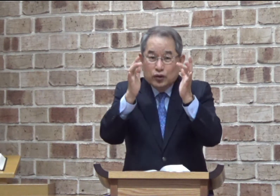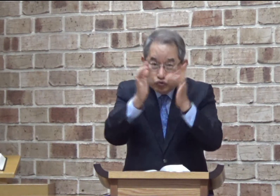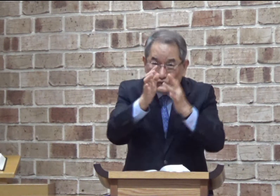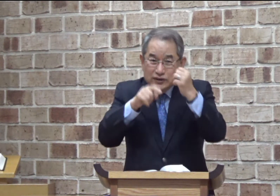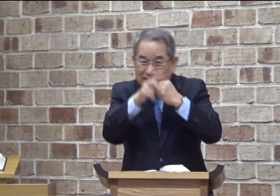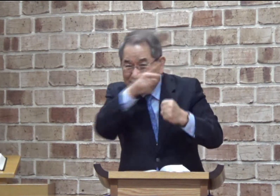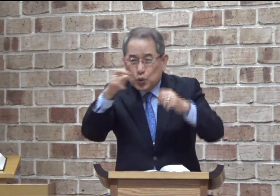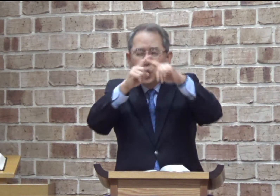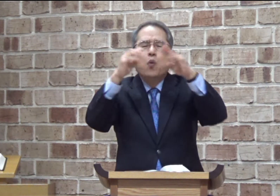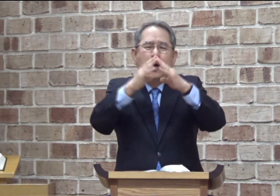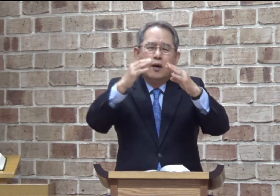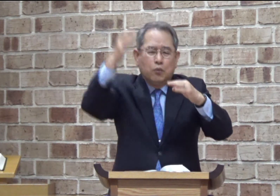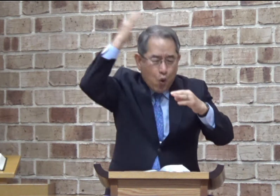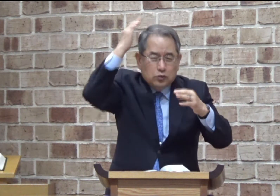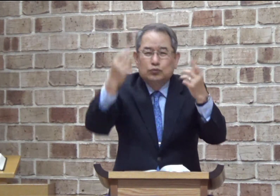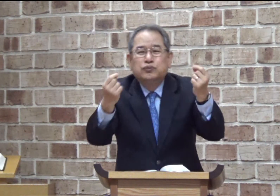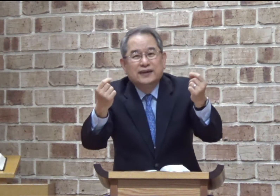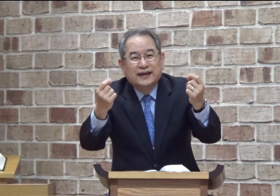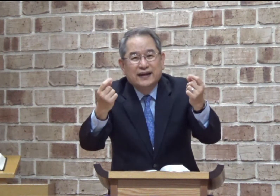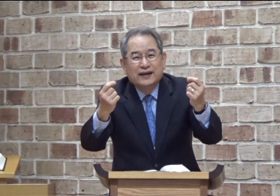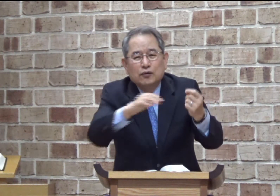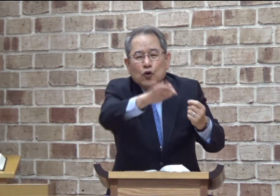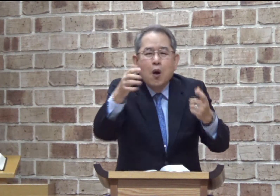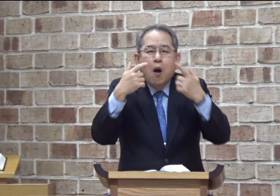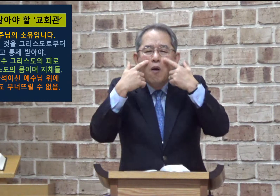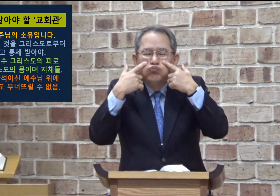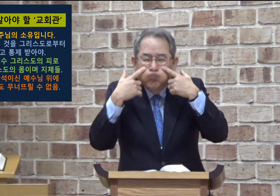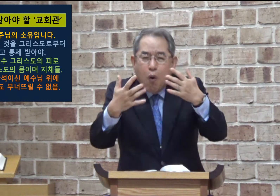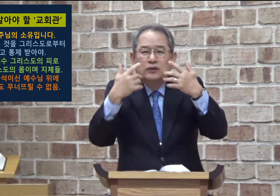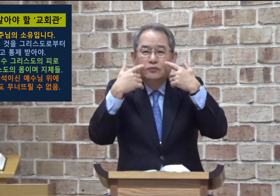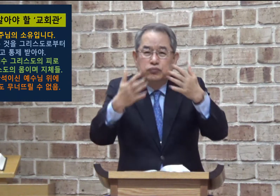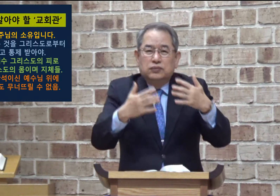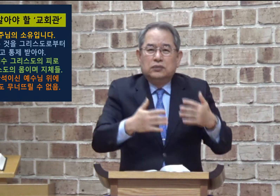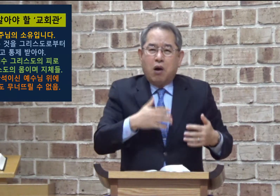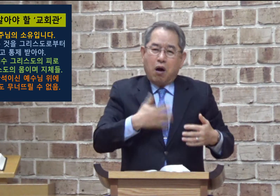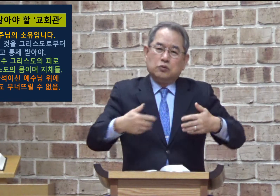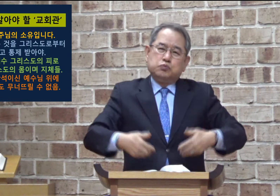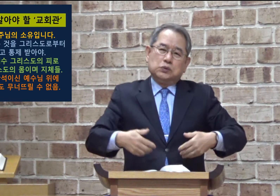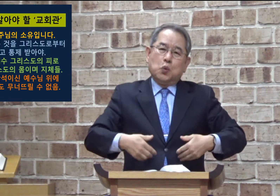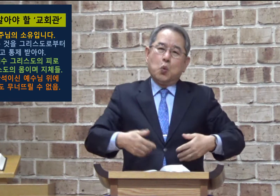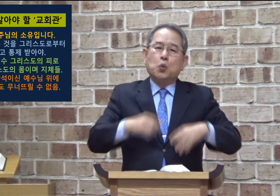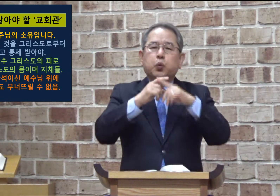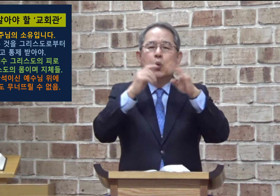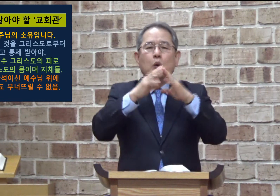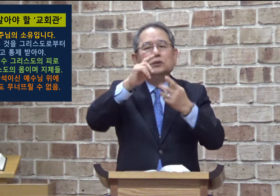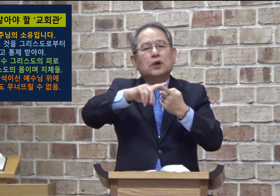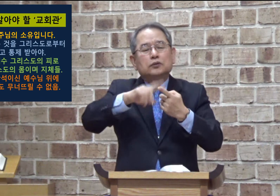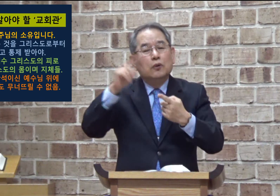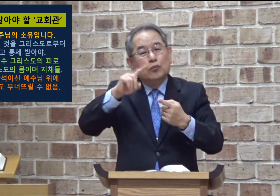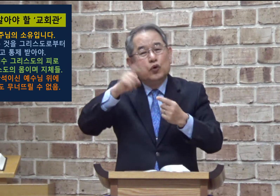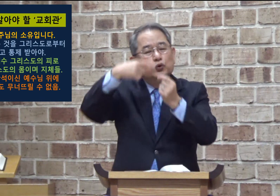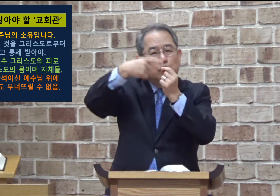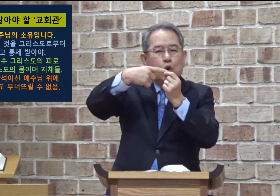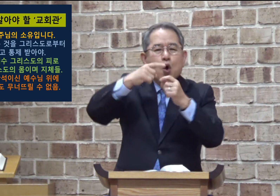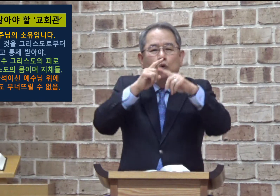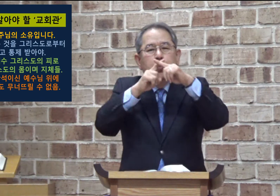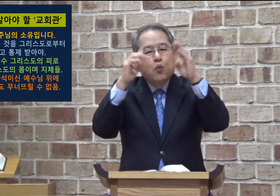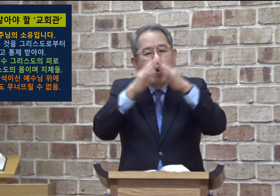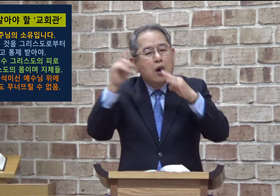예수님은 교회의 머리이십니다. 우리가 분명하게 알아야 할 교회관이 있습니다. 첫 번째, 교회는